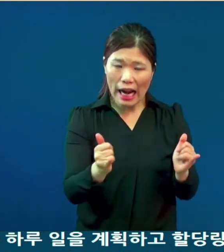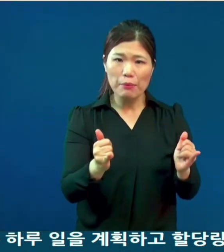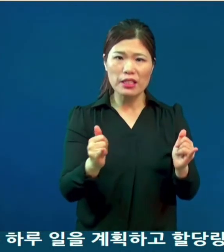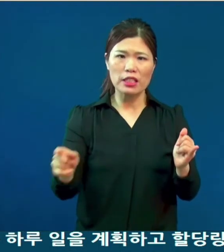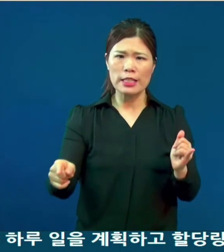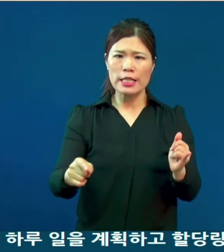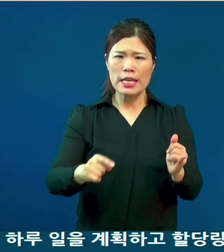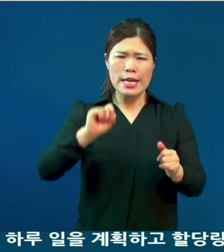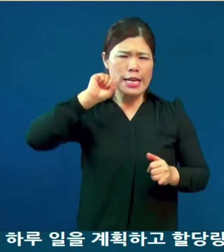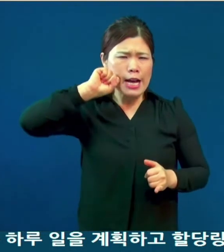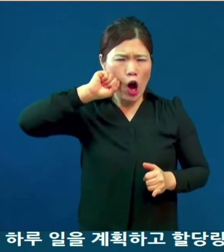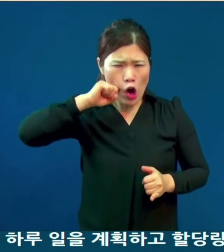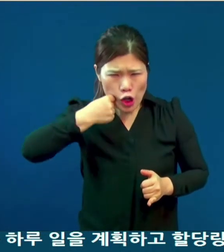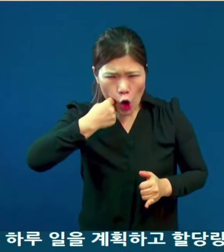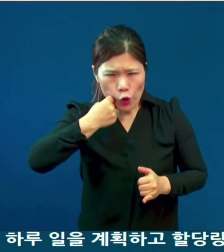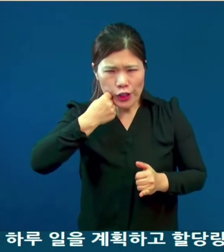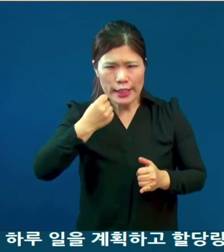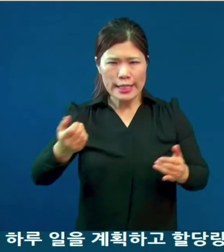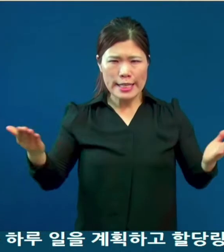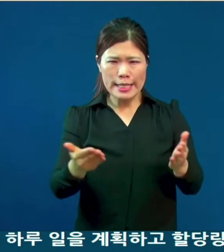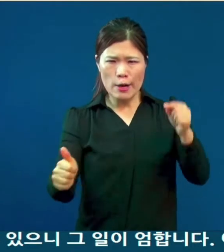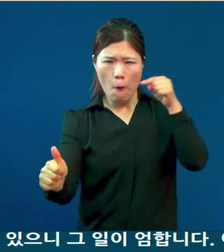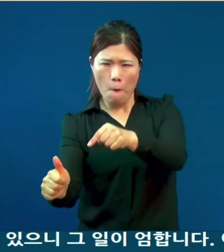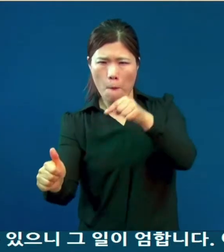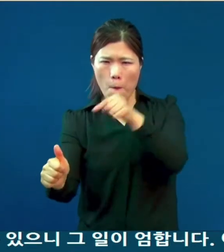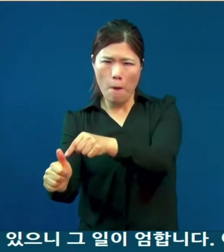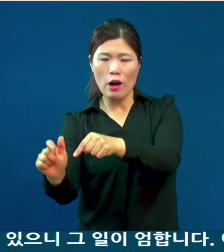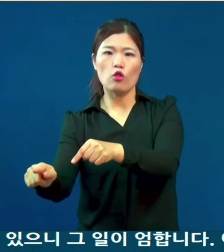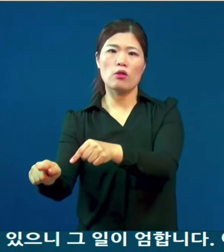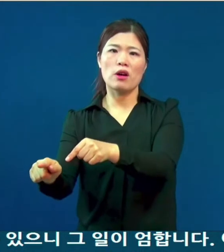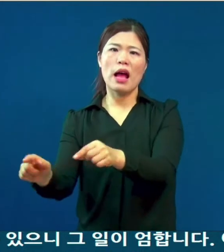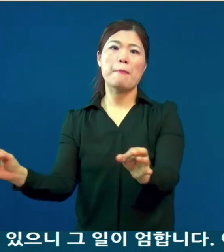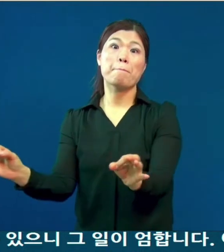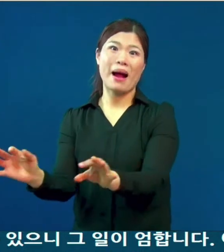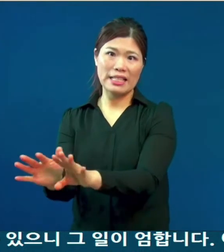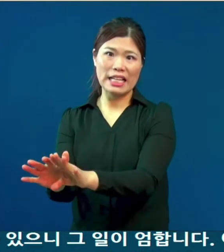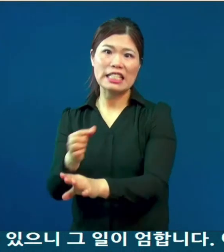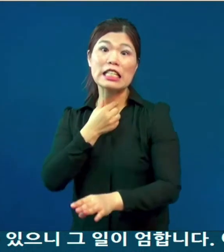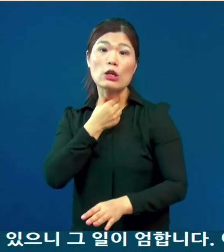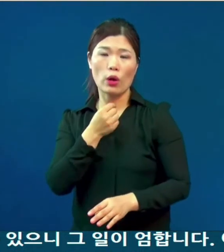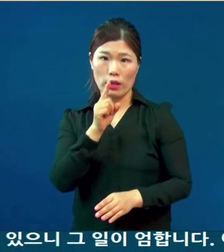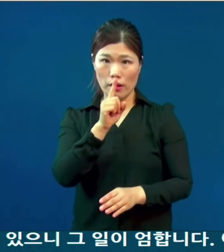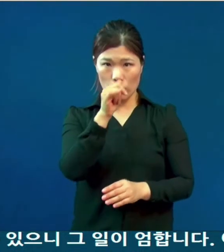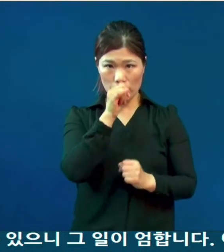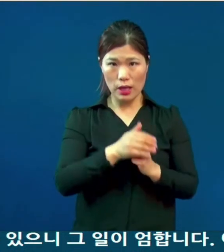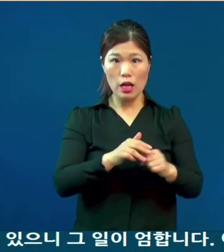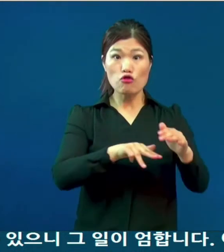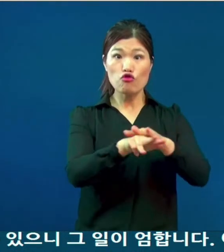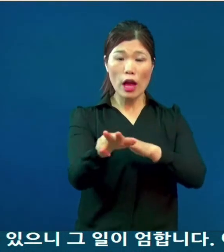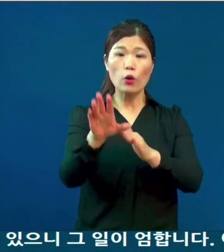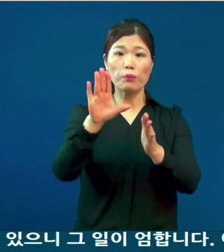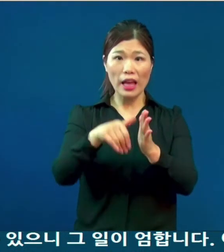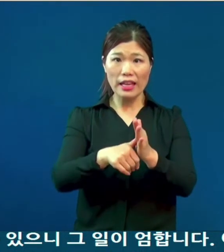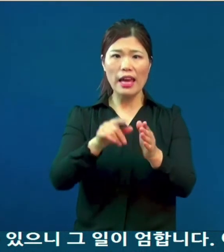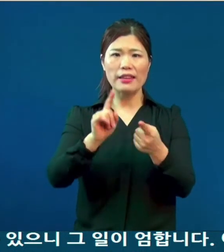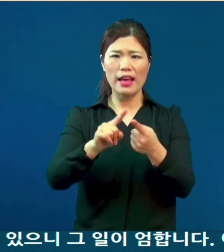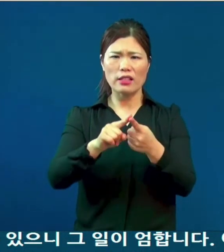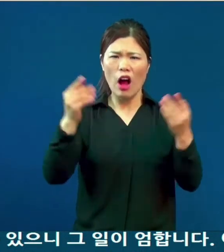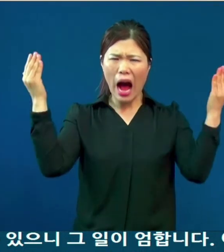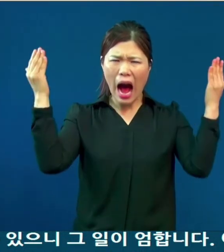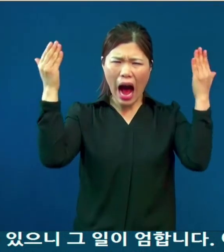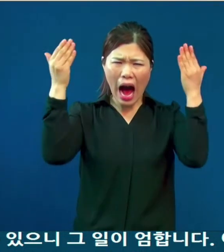사람들을 말살시키기를 원했다. 이러한 이유로 출애굽 시대를 가리켜서 암흑의